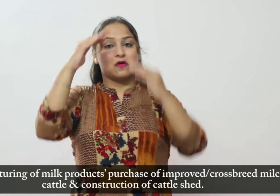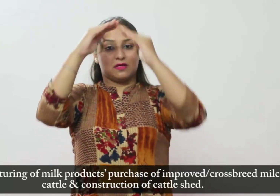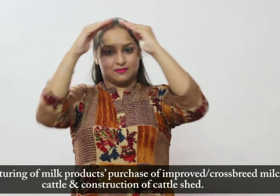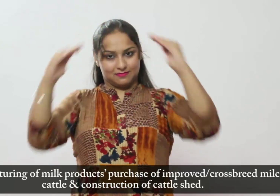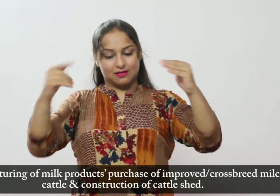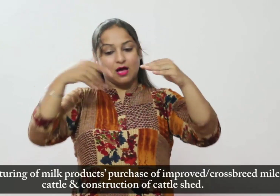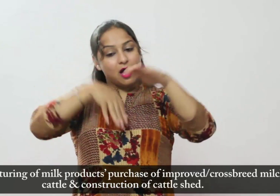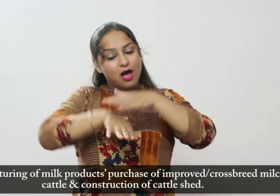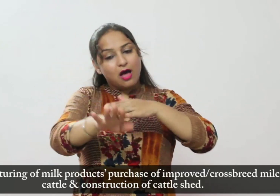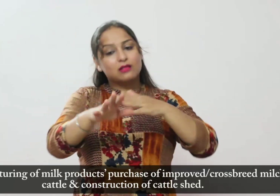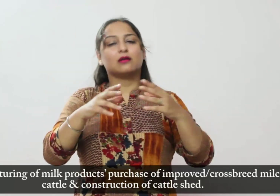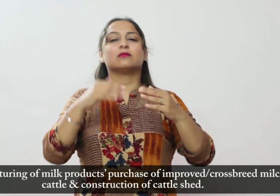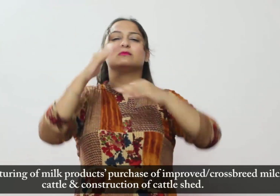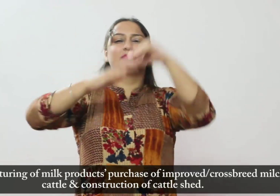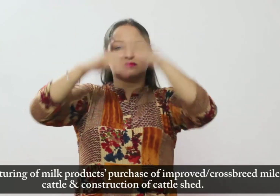निर्माण।